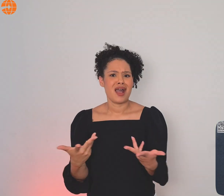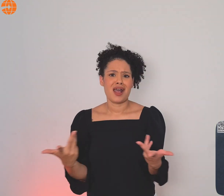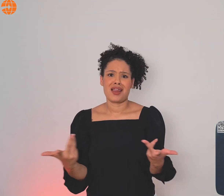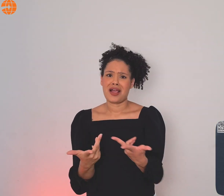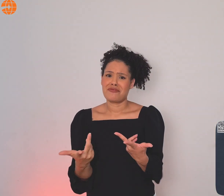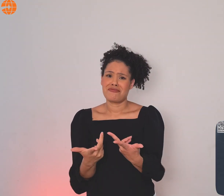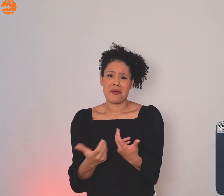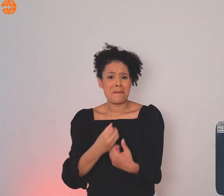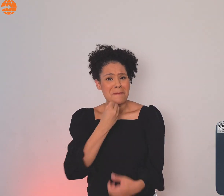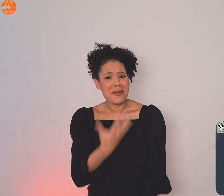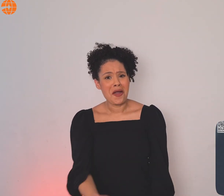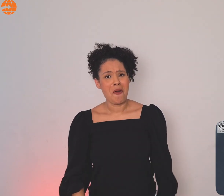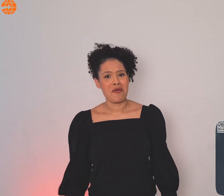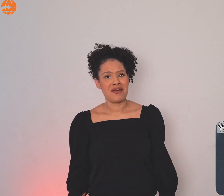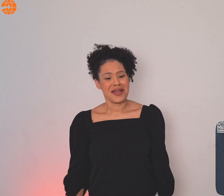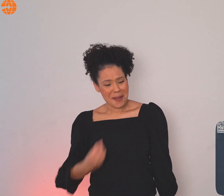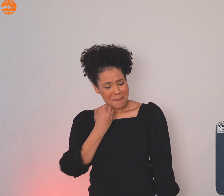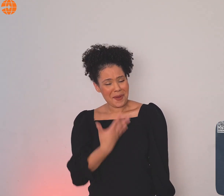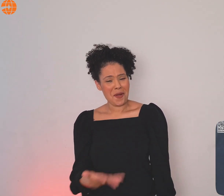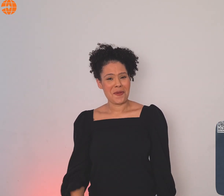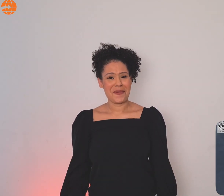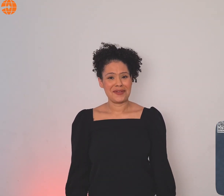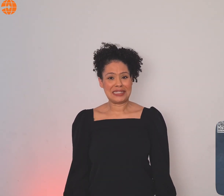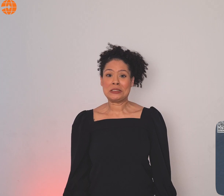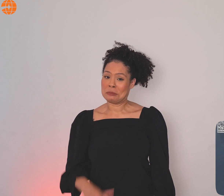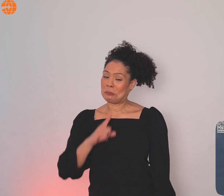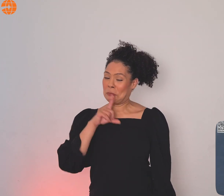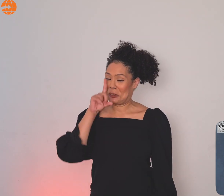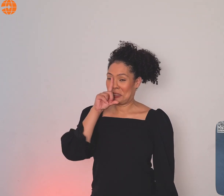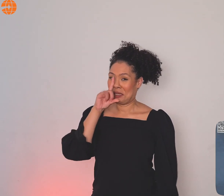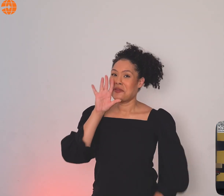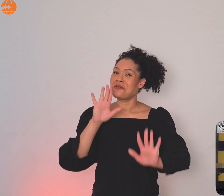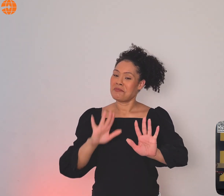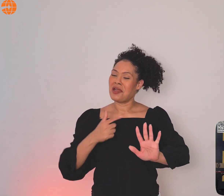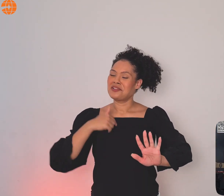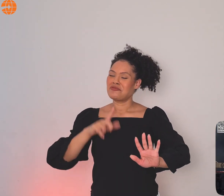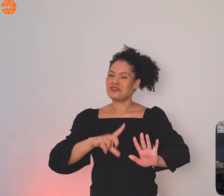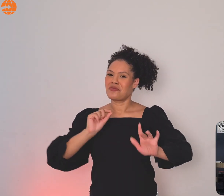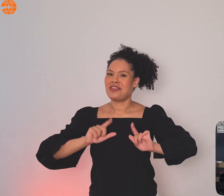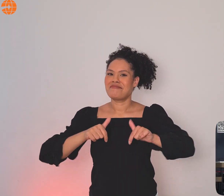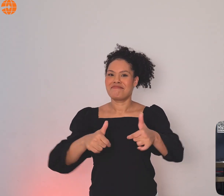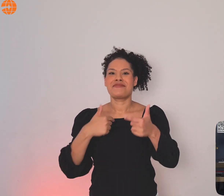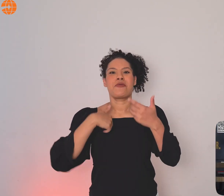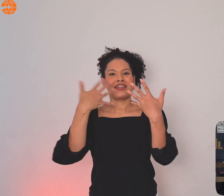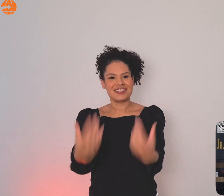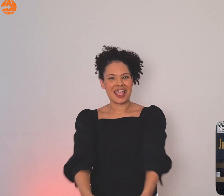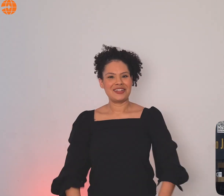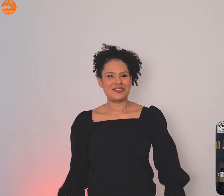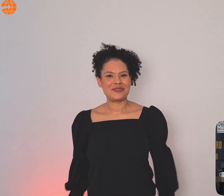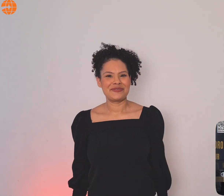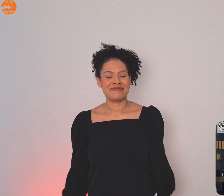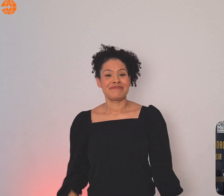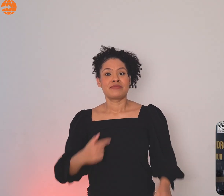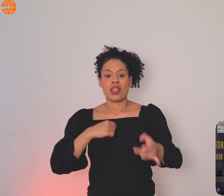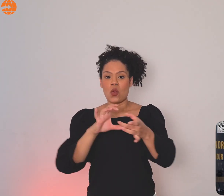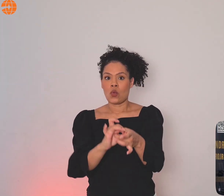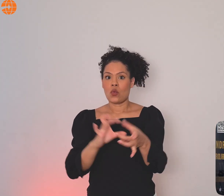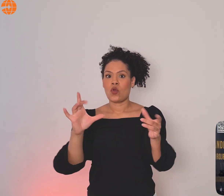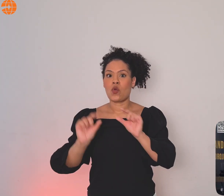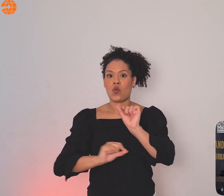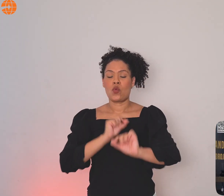valeria a pena correr esse risco. E então eu me permiti viver uma experiência